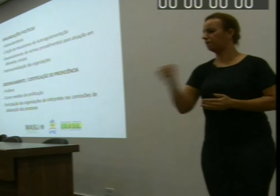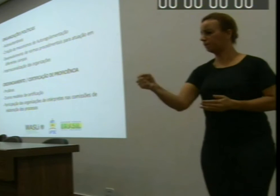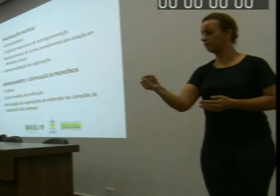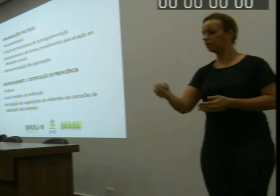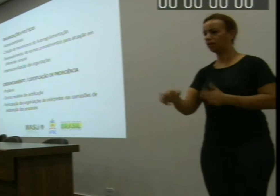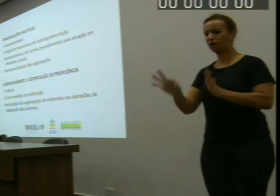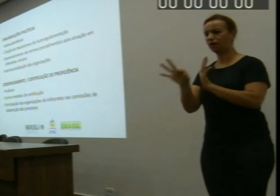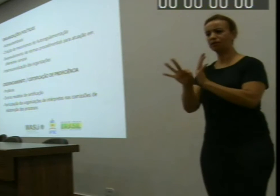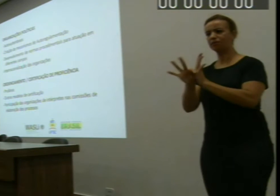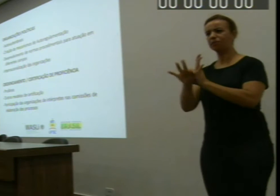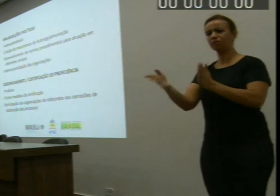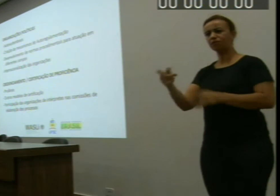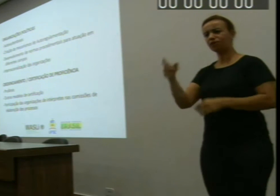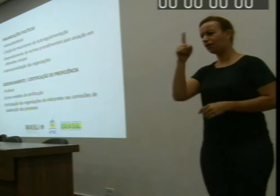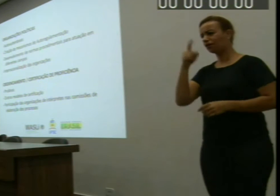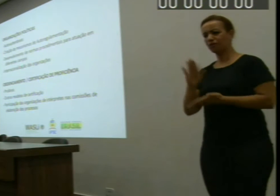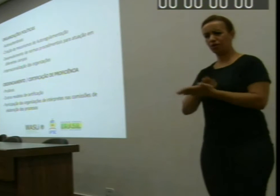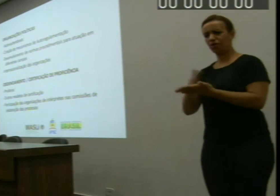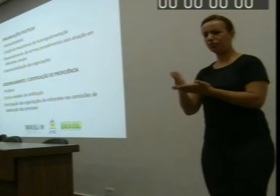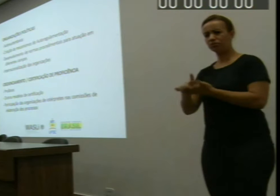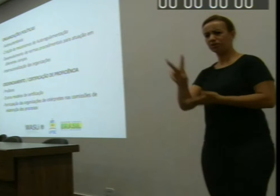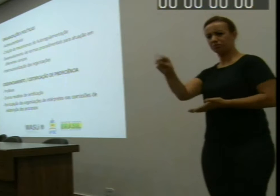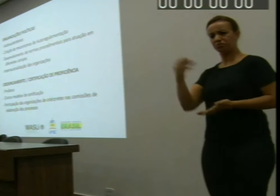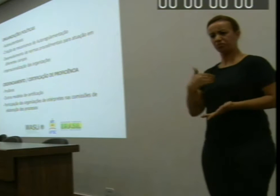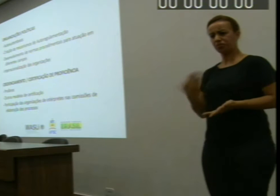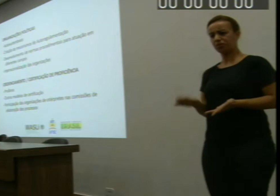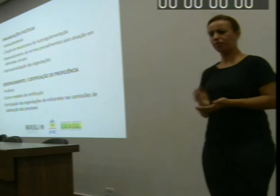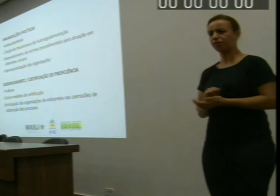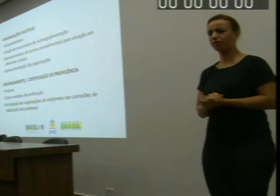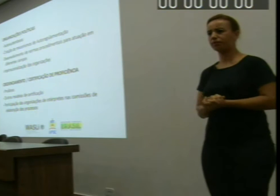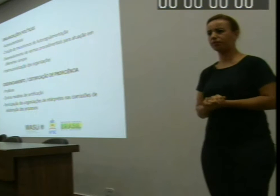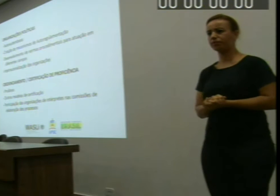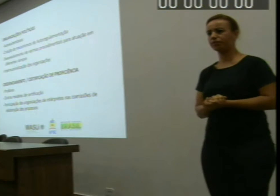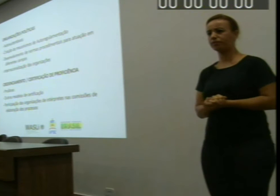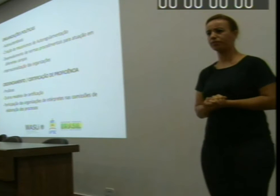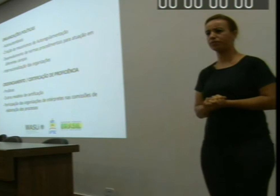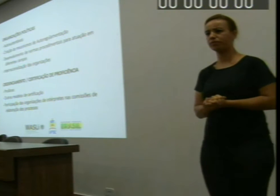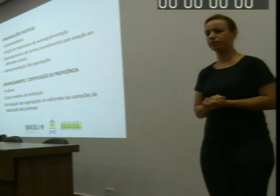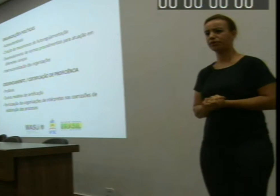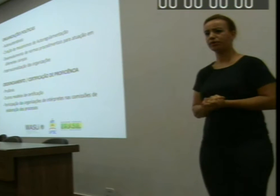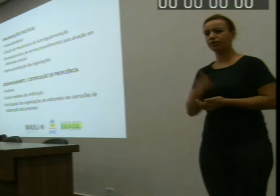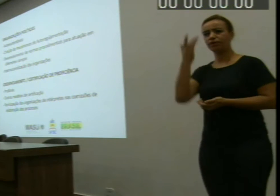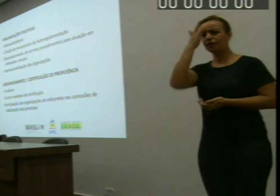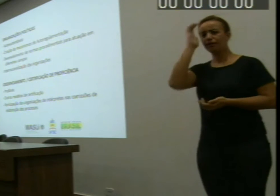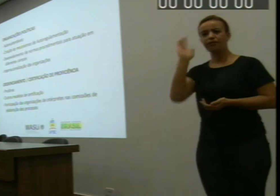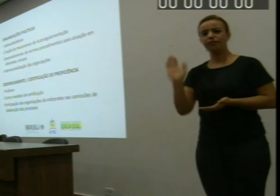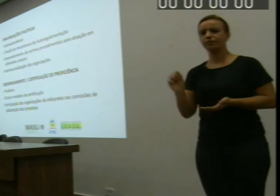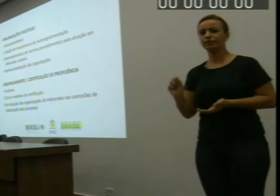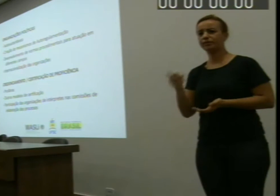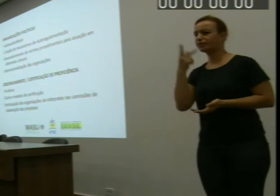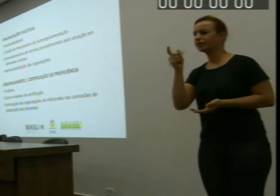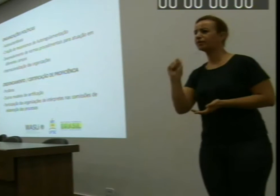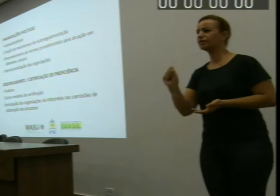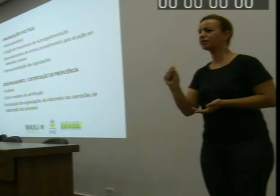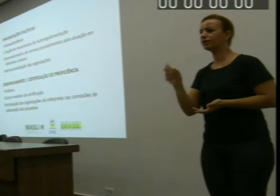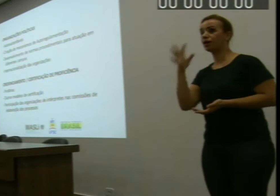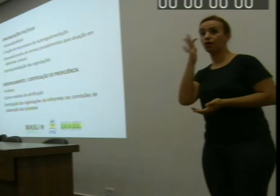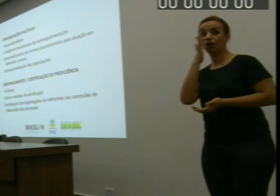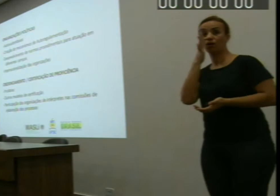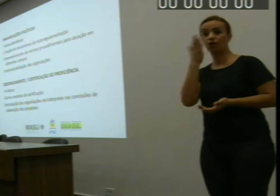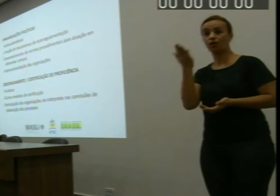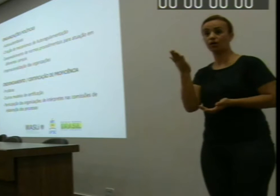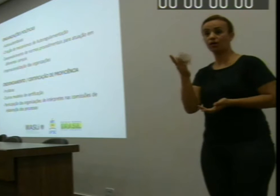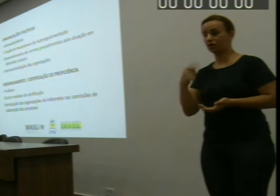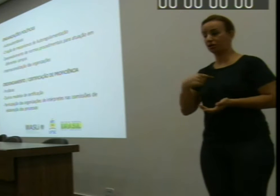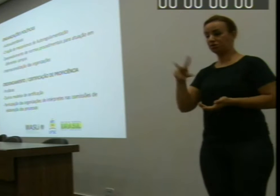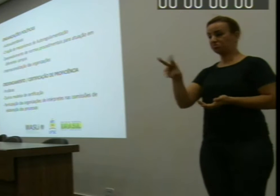tarefas que muitas vezes não são da sua competência né E a gente não tem nada que diga olha não é da